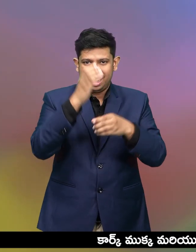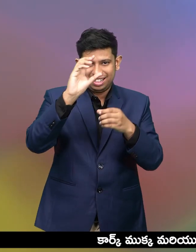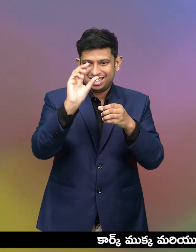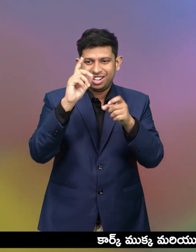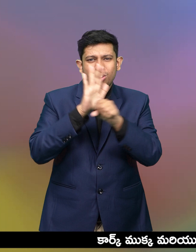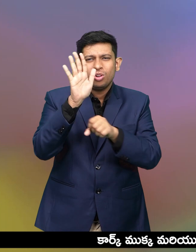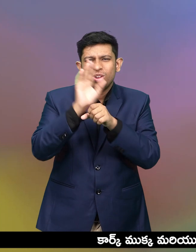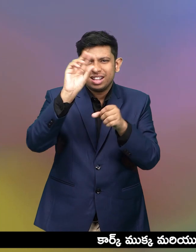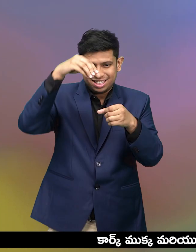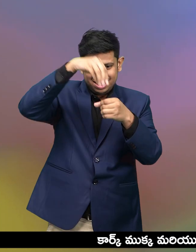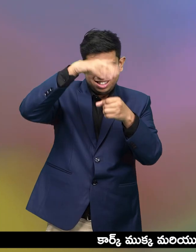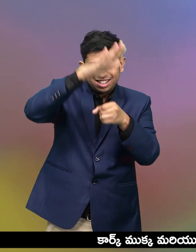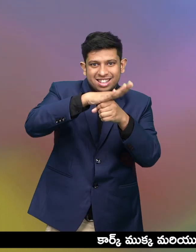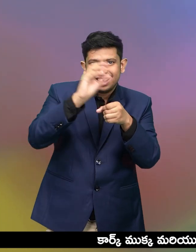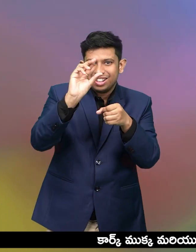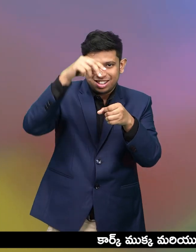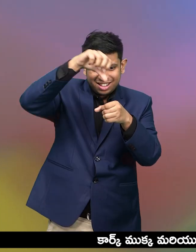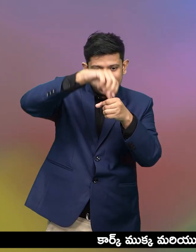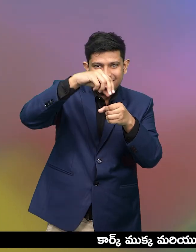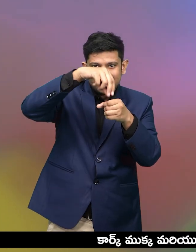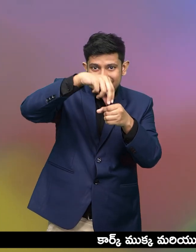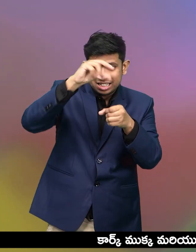కలిగిన ఇనుపగోరు తీసుకోండి.